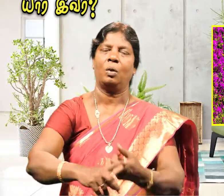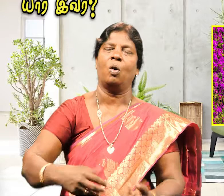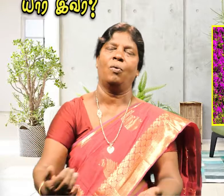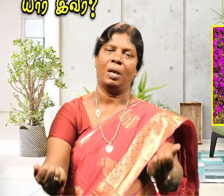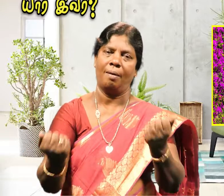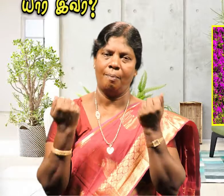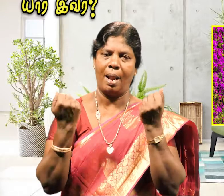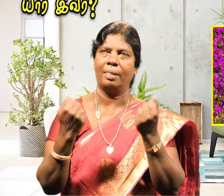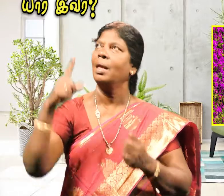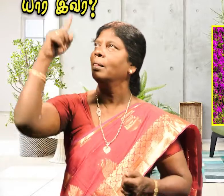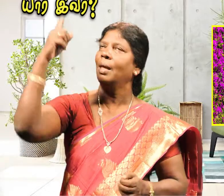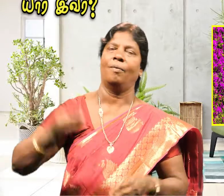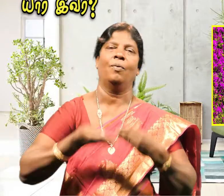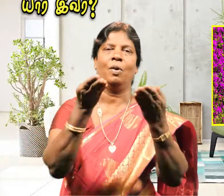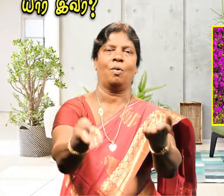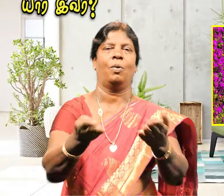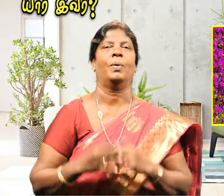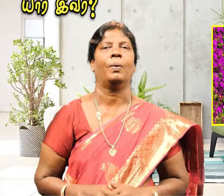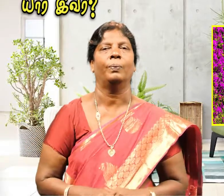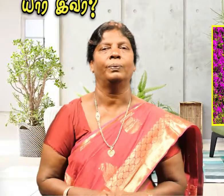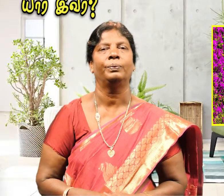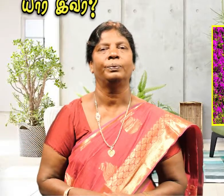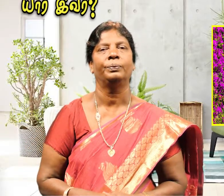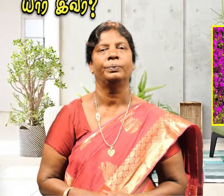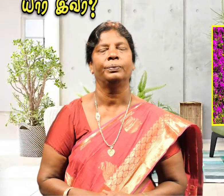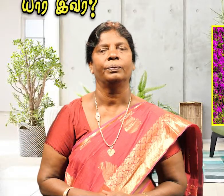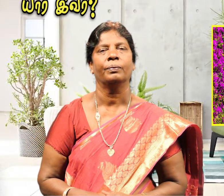எதிர்கொள்ளுவதற்கு வேண்டிய பலனை அவர் உங்களுக்கு தருகிறார்.